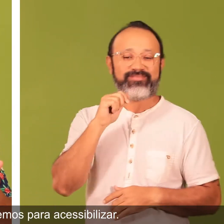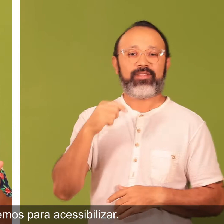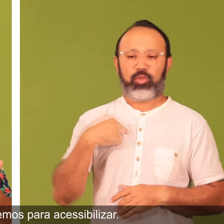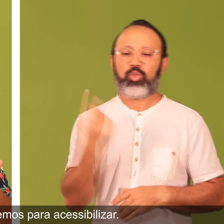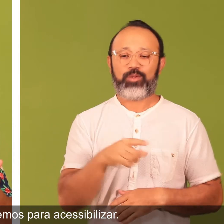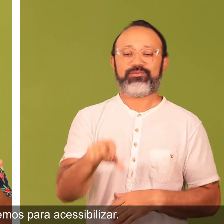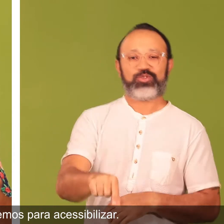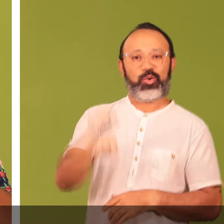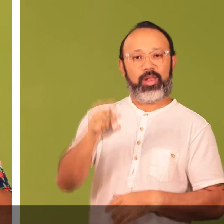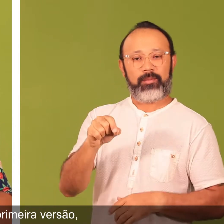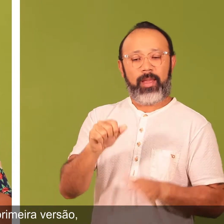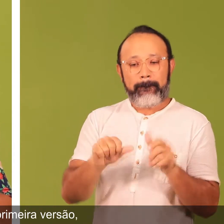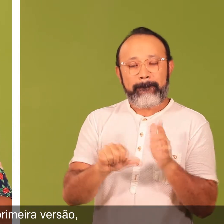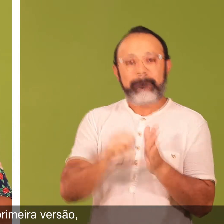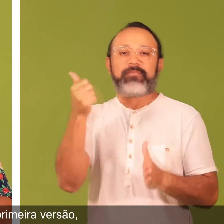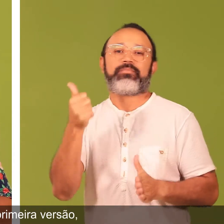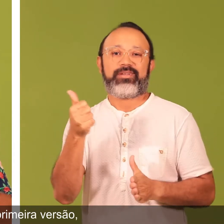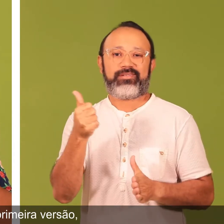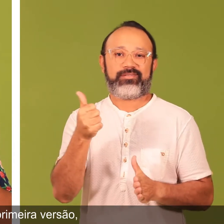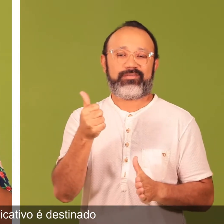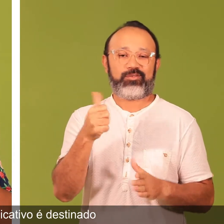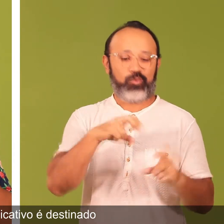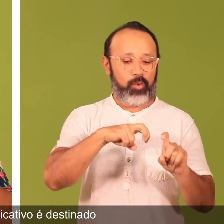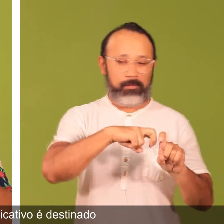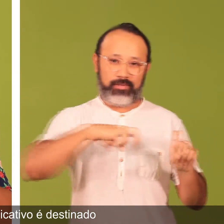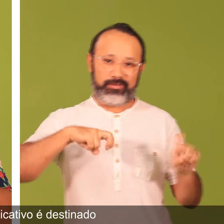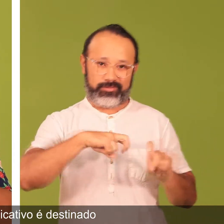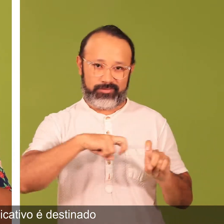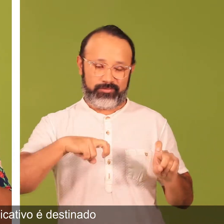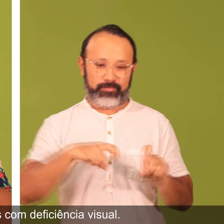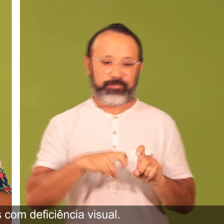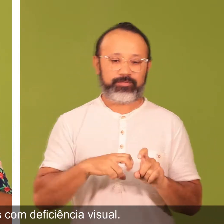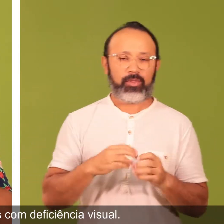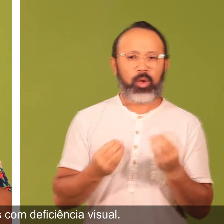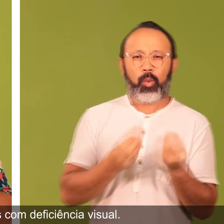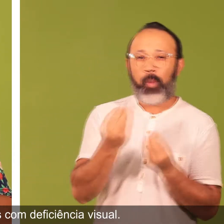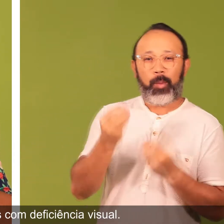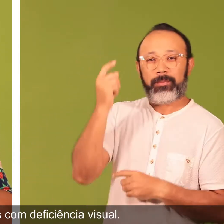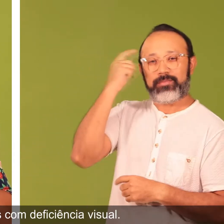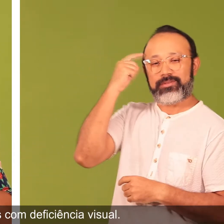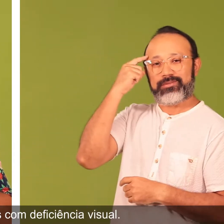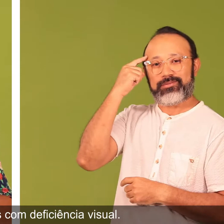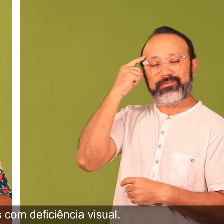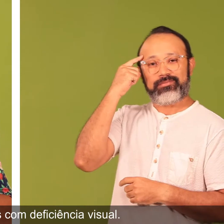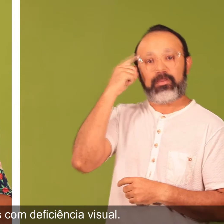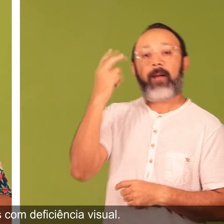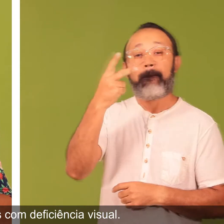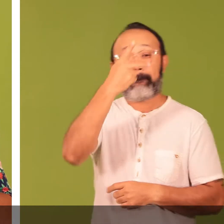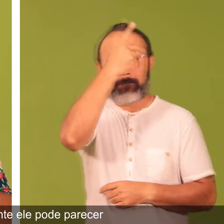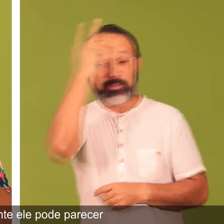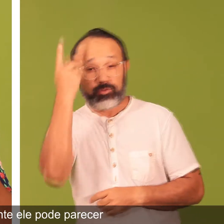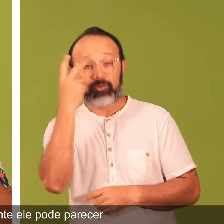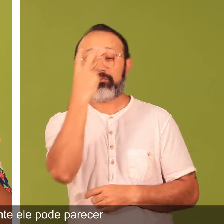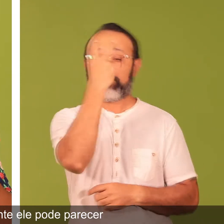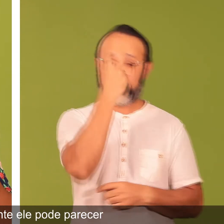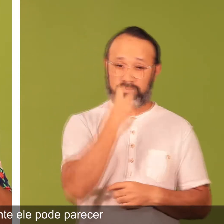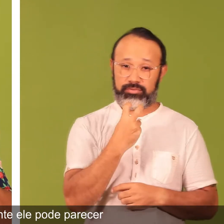escolhemos para sensibilizar nessa primeira versão o nosso aplicativo é destinado para as pessoas com deficiência visual